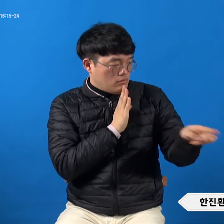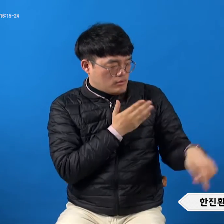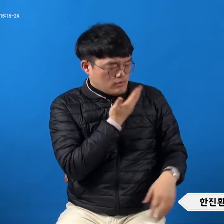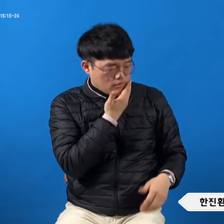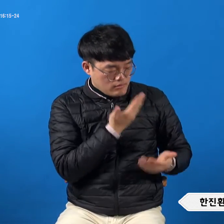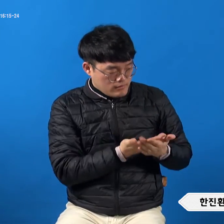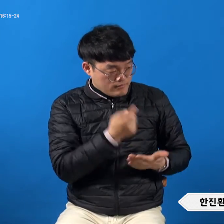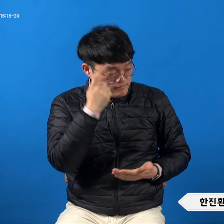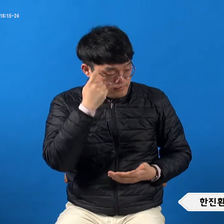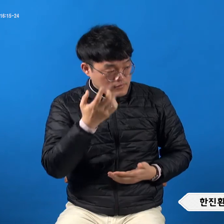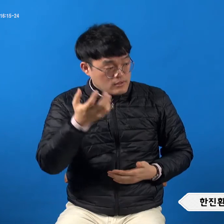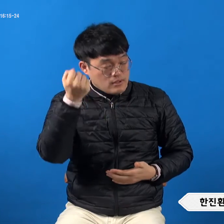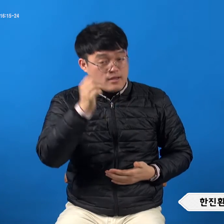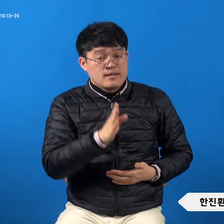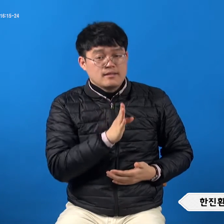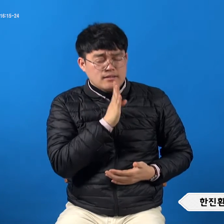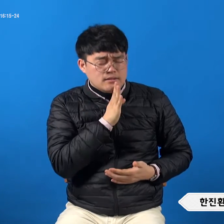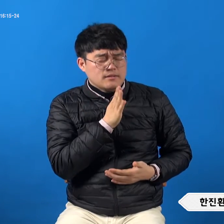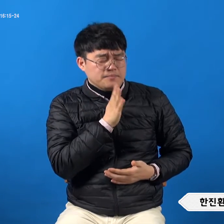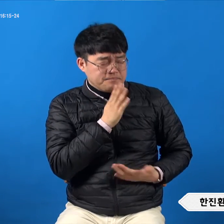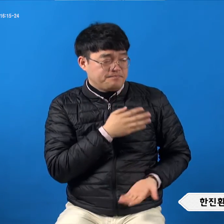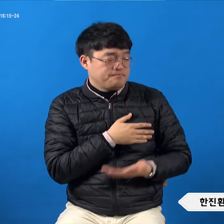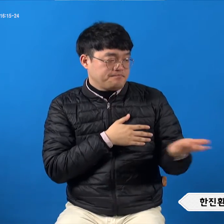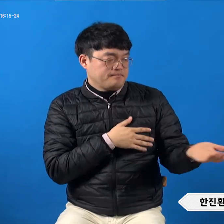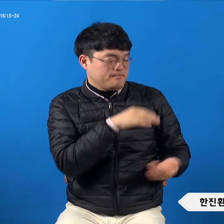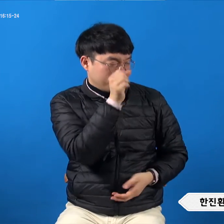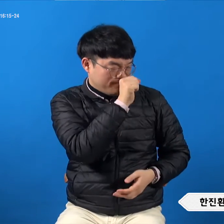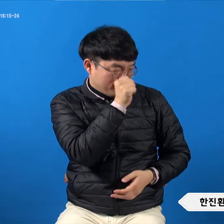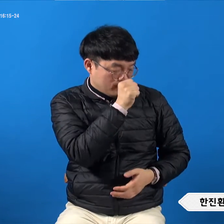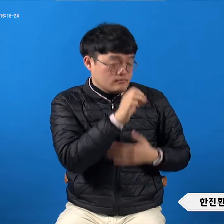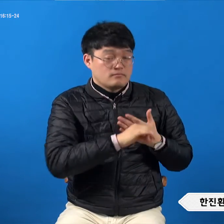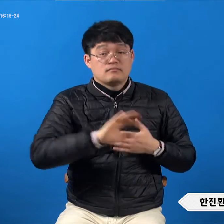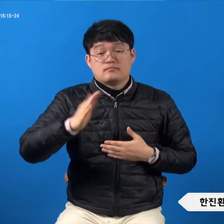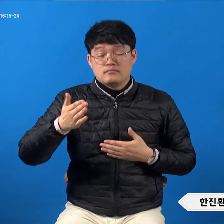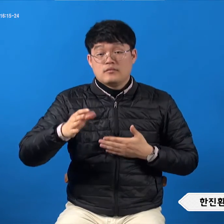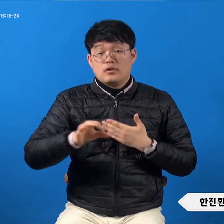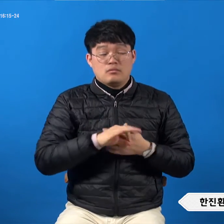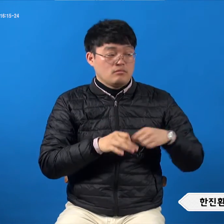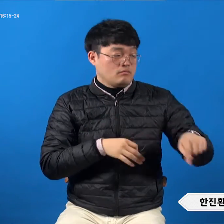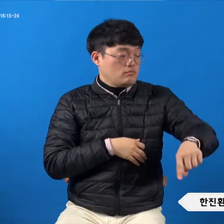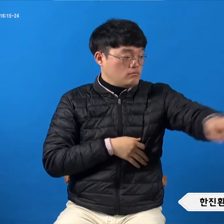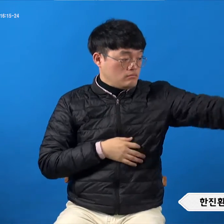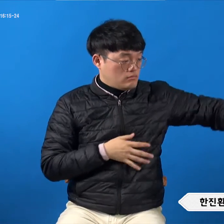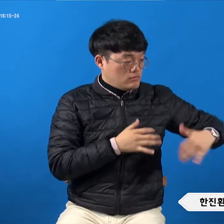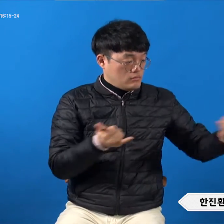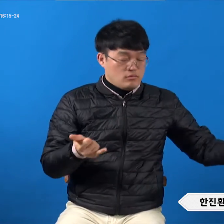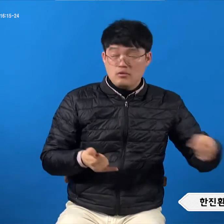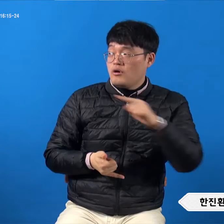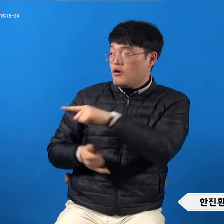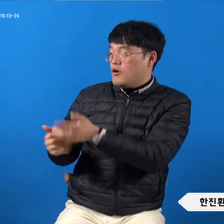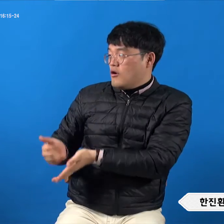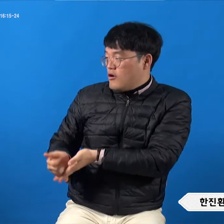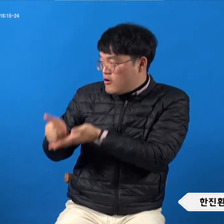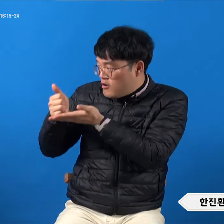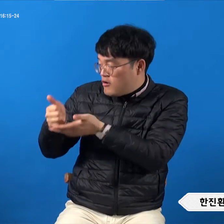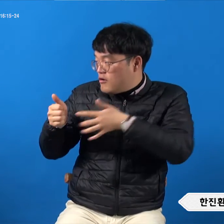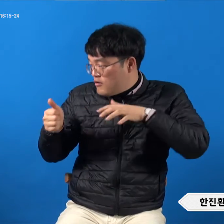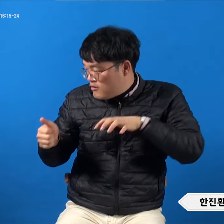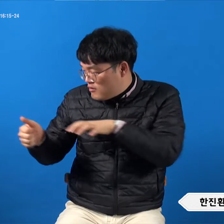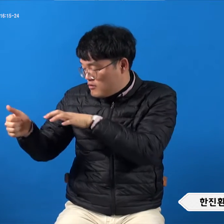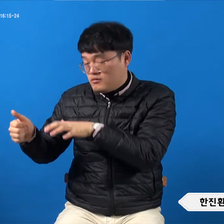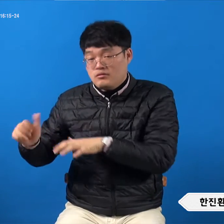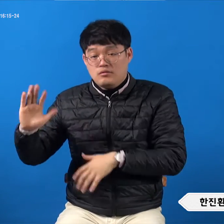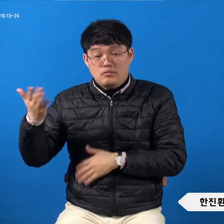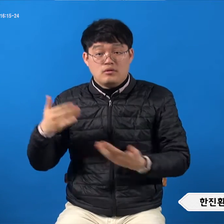귀하게 생각하면서 진심으로 좋아하면 됩니다. 그러면 직원들도 CEO를 존경하고 따를 것입니다.